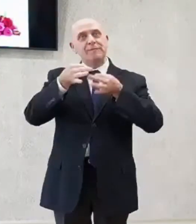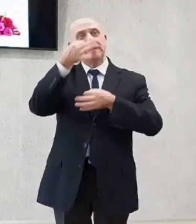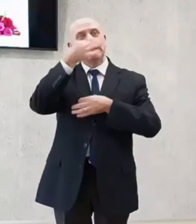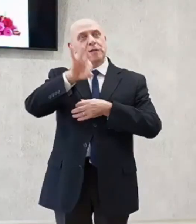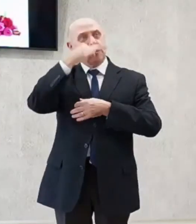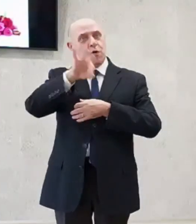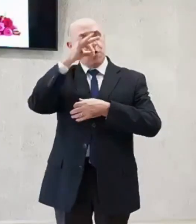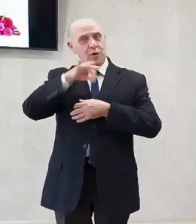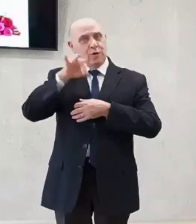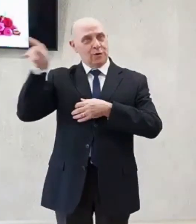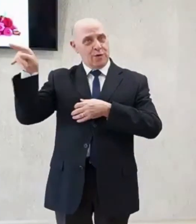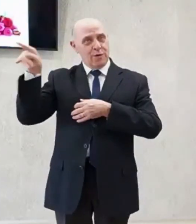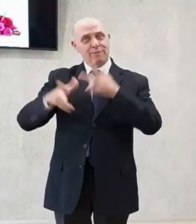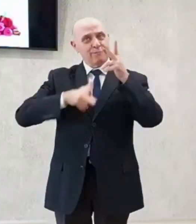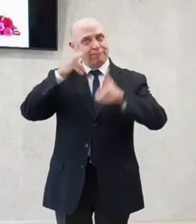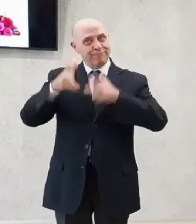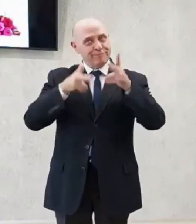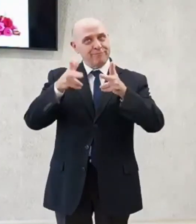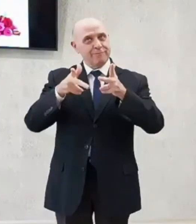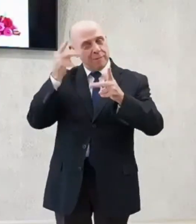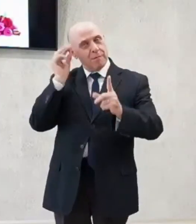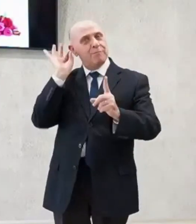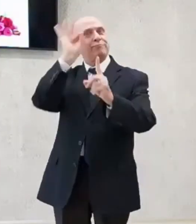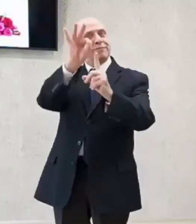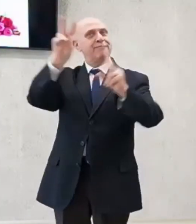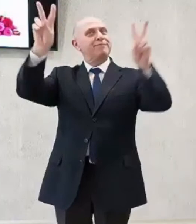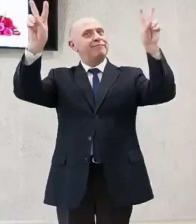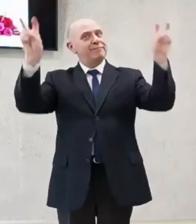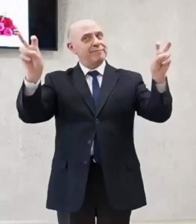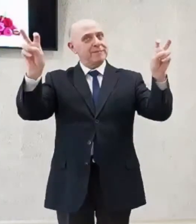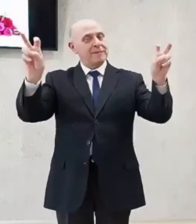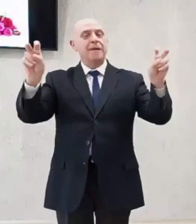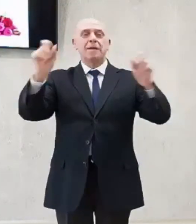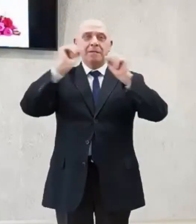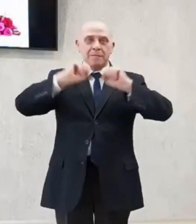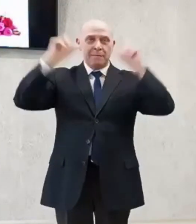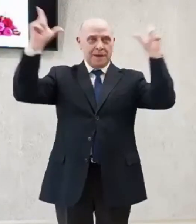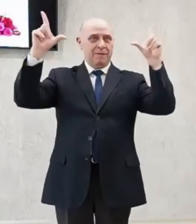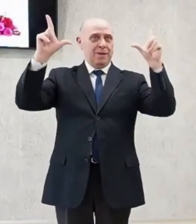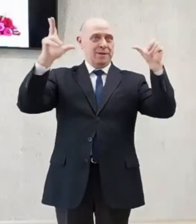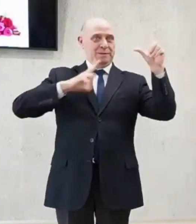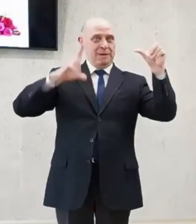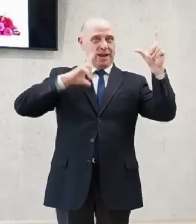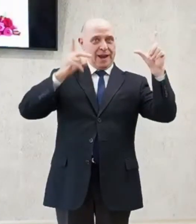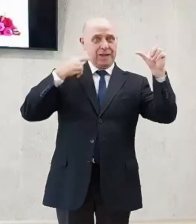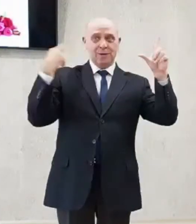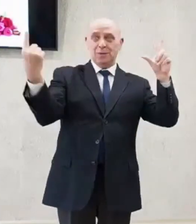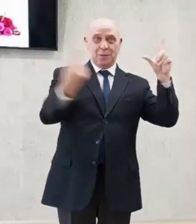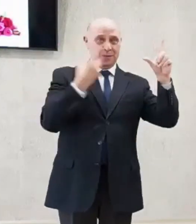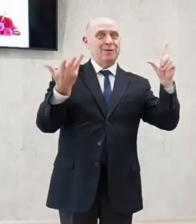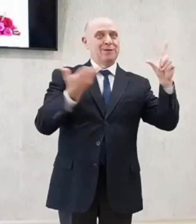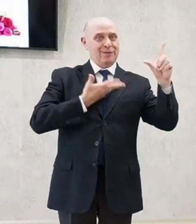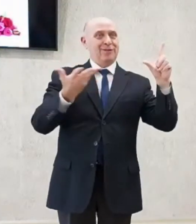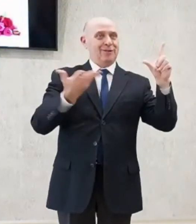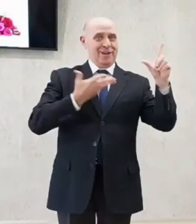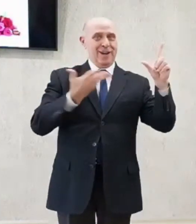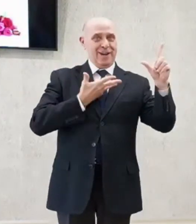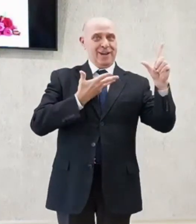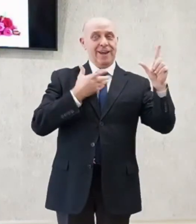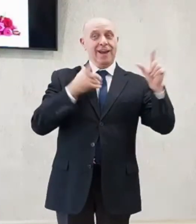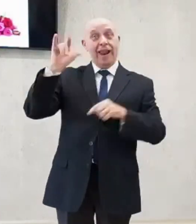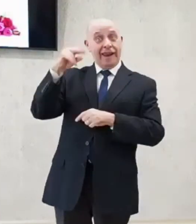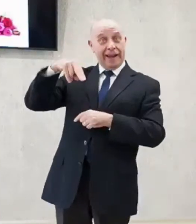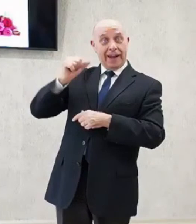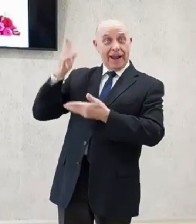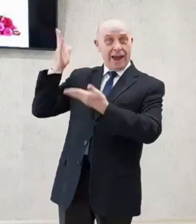e si incentrerà proprio su questo sulla meravigliosa speranza che abbiamo ognuno di noi e che linea